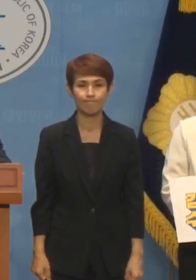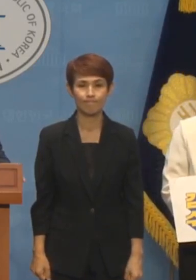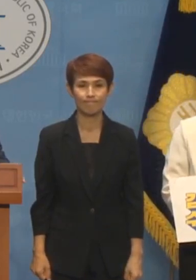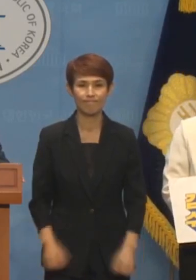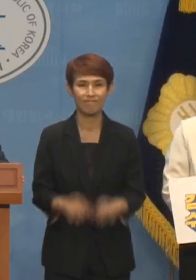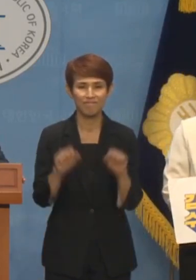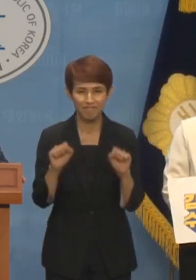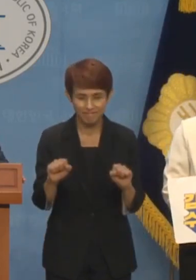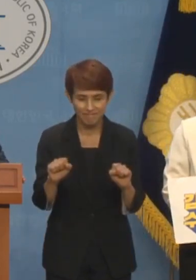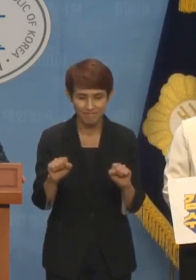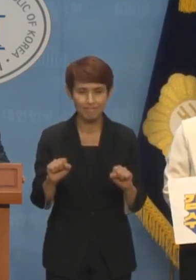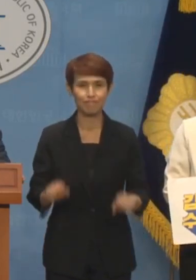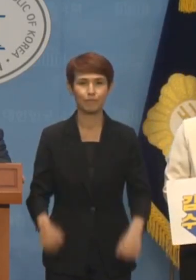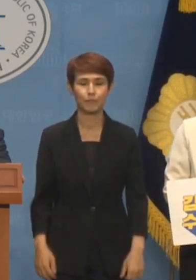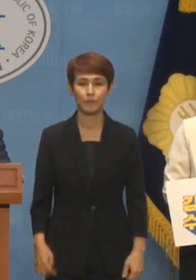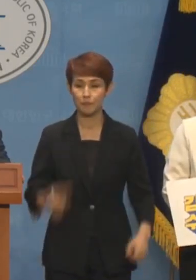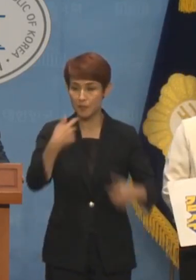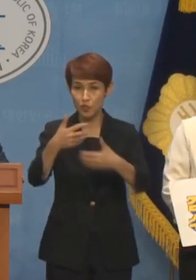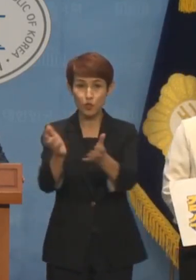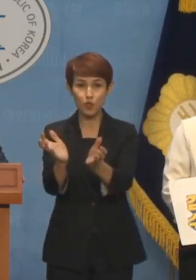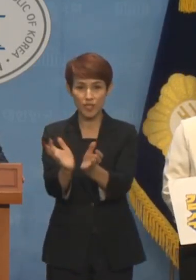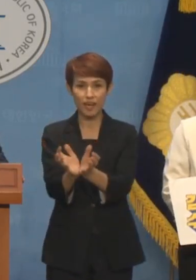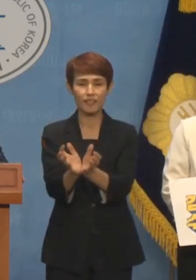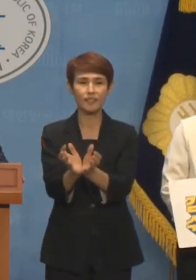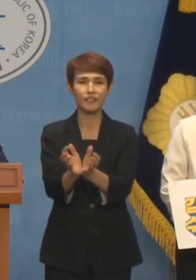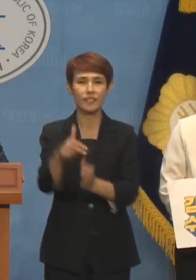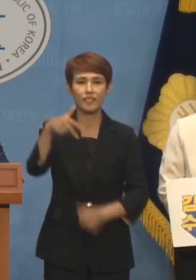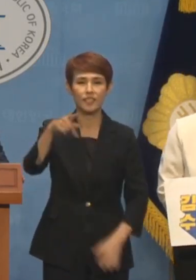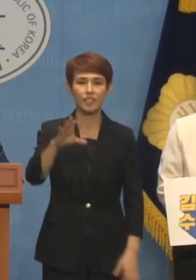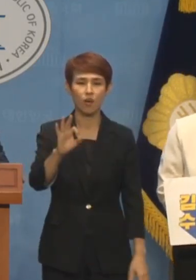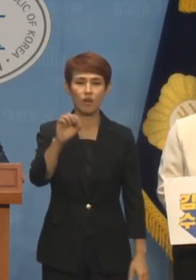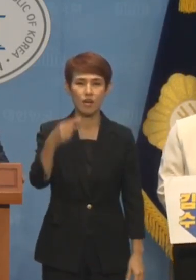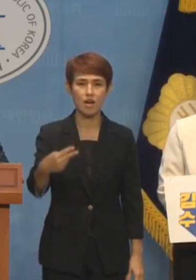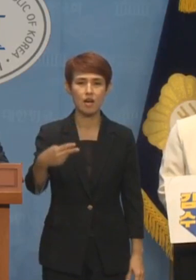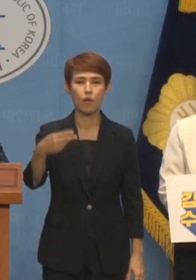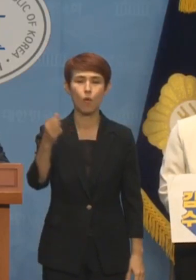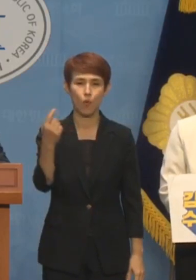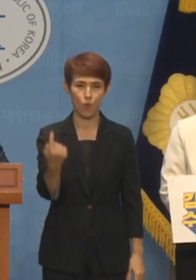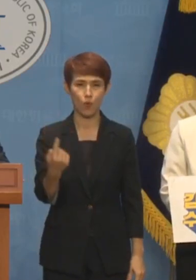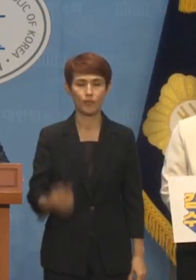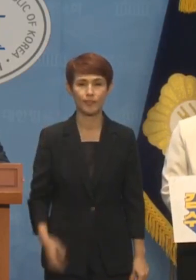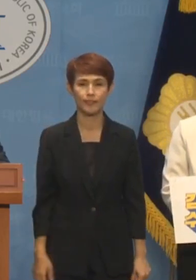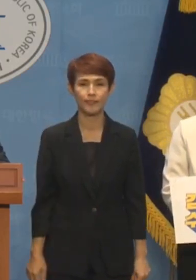네, 안녕하십니까. 더불어민주당 원내부대표 정을호 의원입니다.